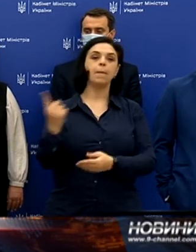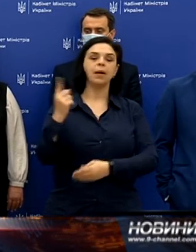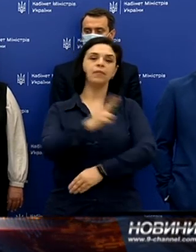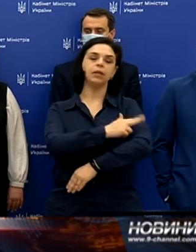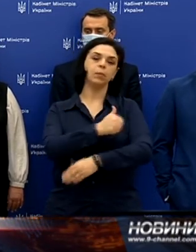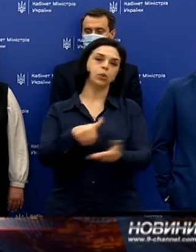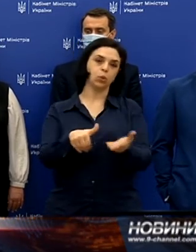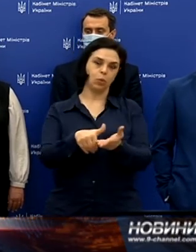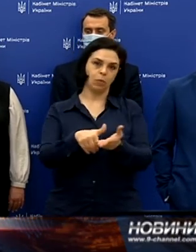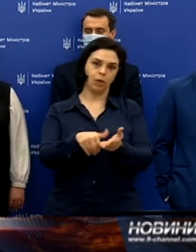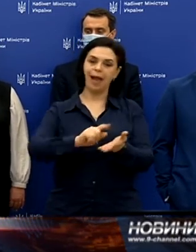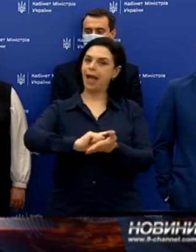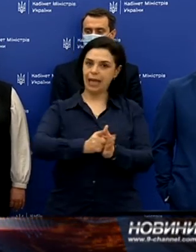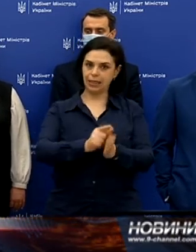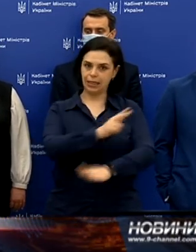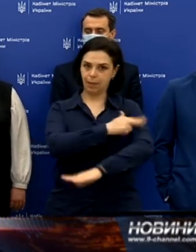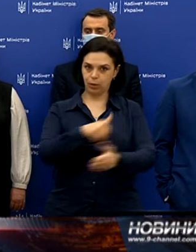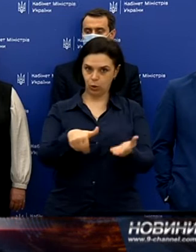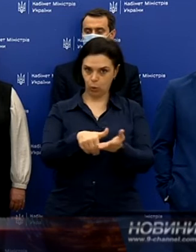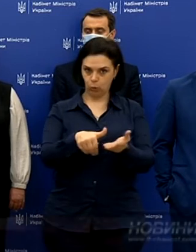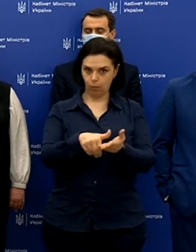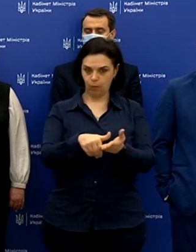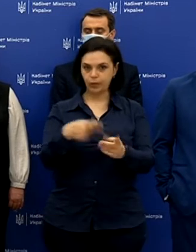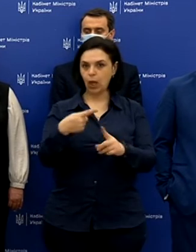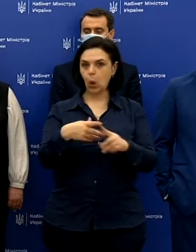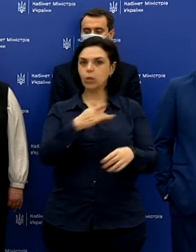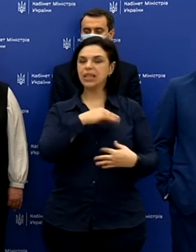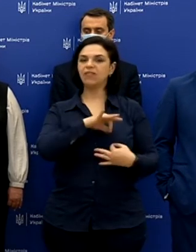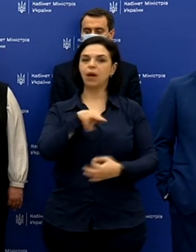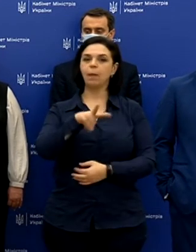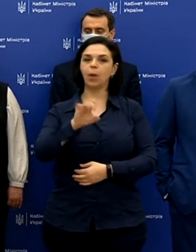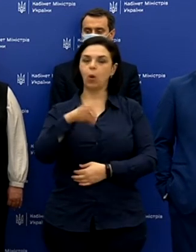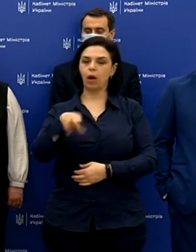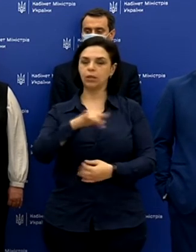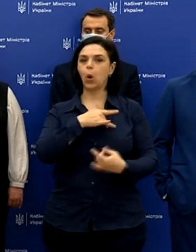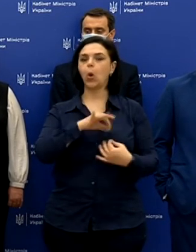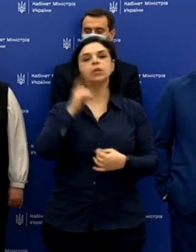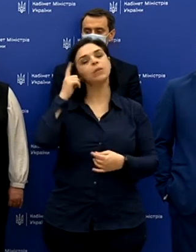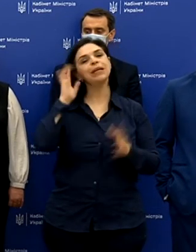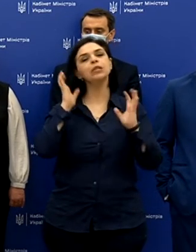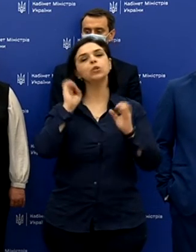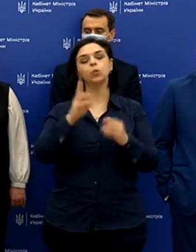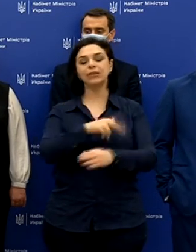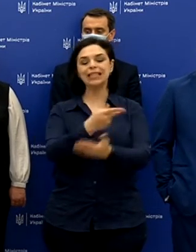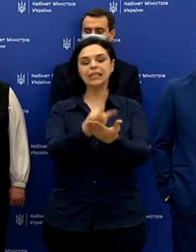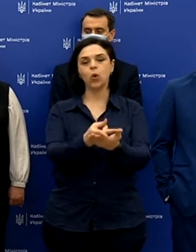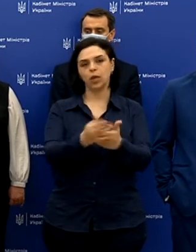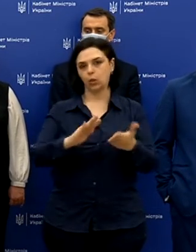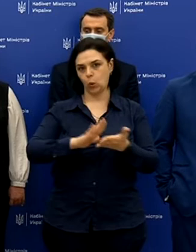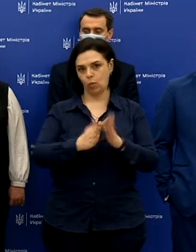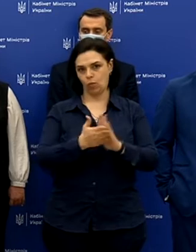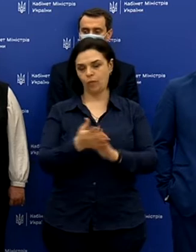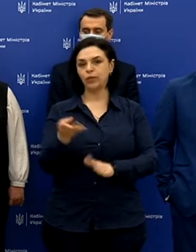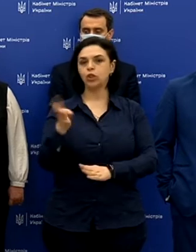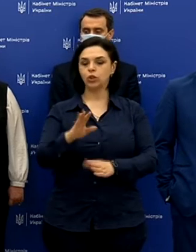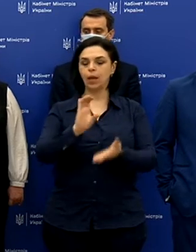медична допомога, екстрена медична допомога, гострий інфаркт міокарда, гострий мозковий інсульт в стаціонарних умовах та